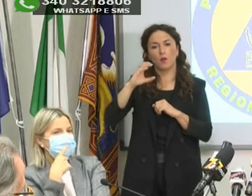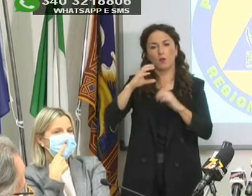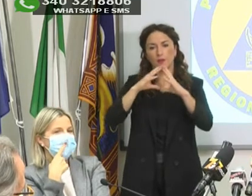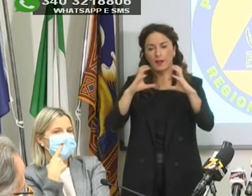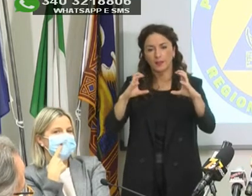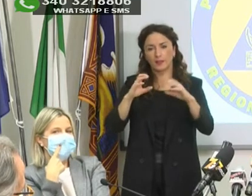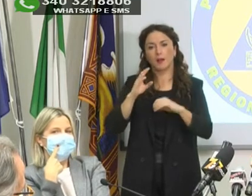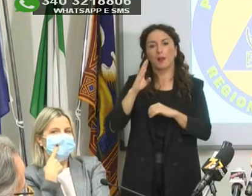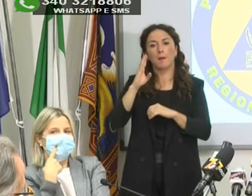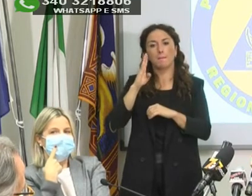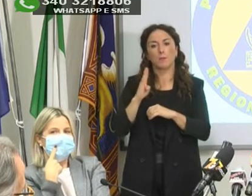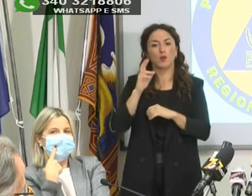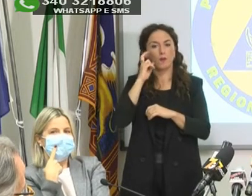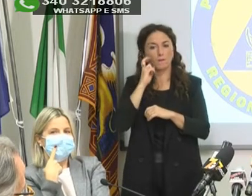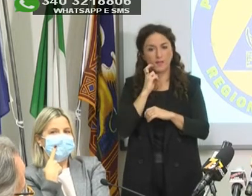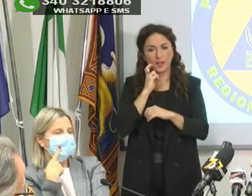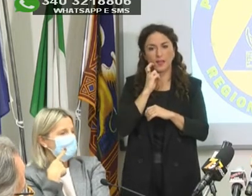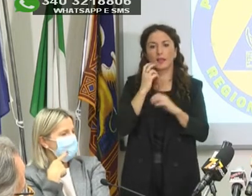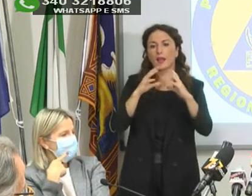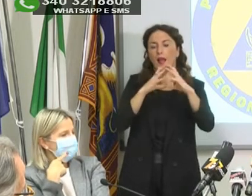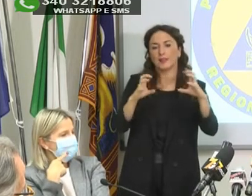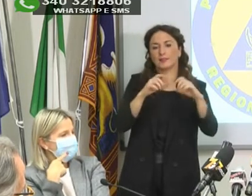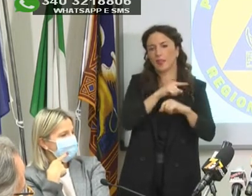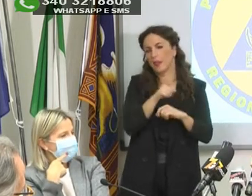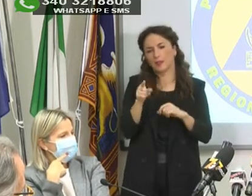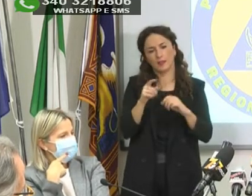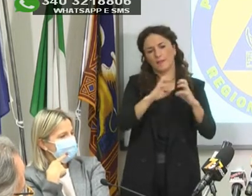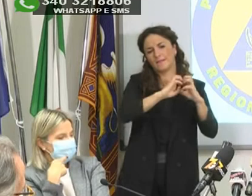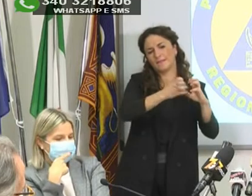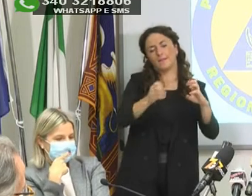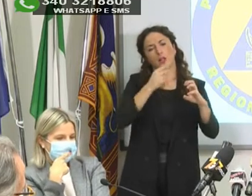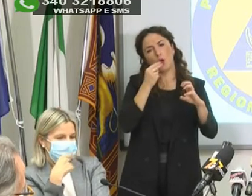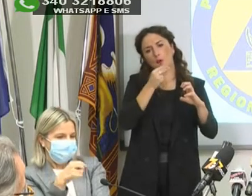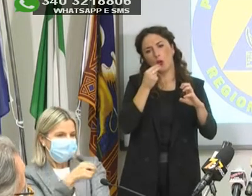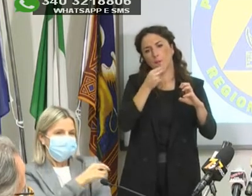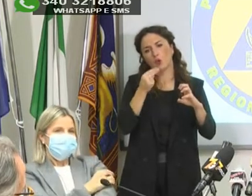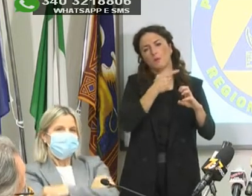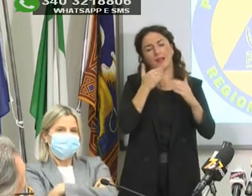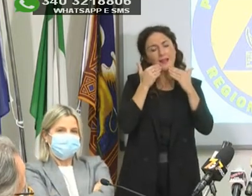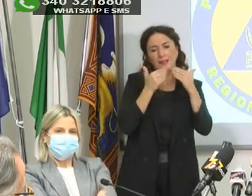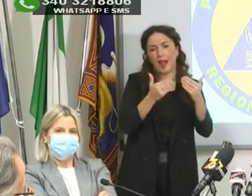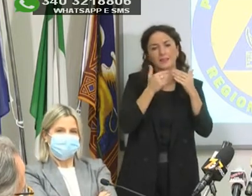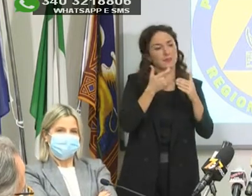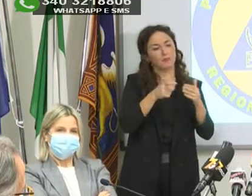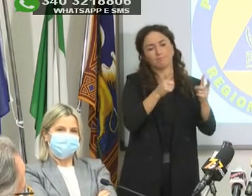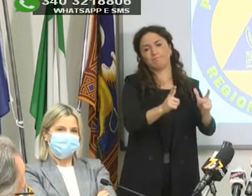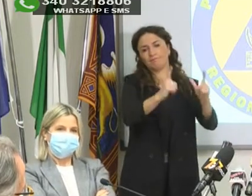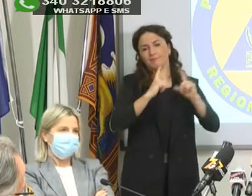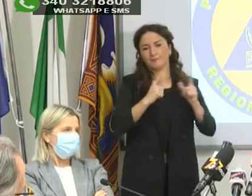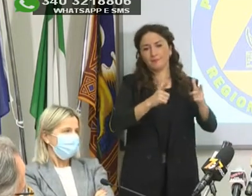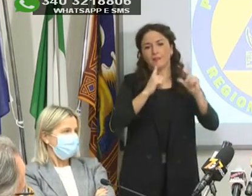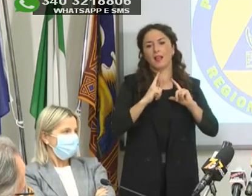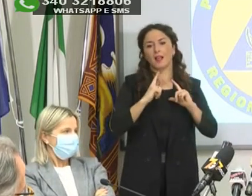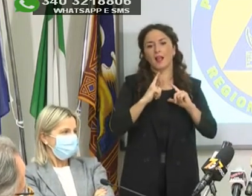Sandi, Borgo Verde, Vigneti Le Monde e Azienda Sutto. Ci tenevo a dirvelo perché ci hanno regalato un omaggiato di un sacco di